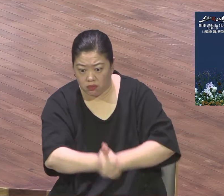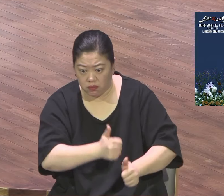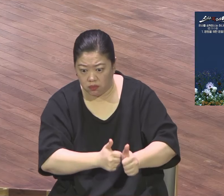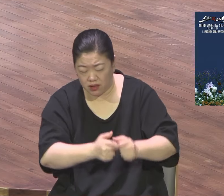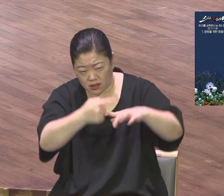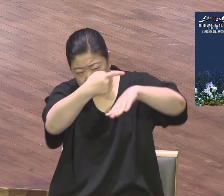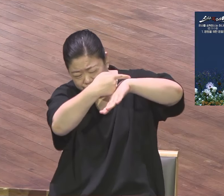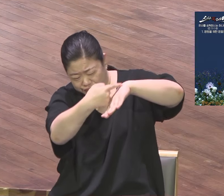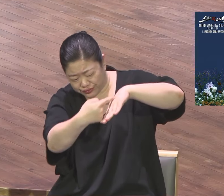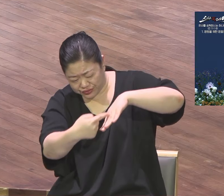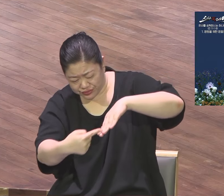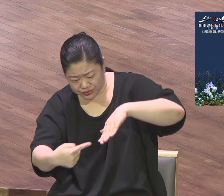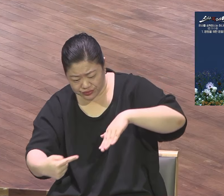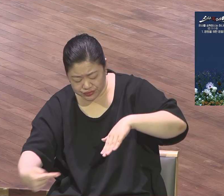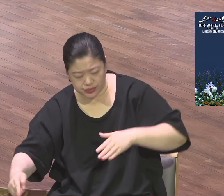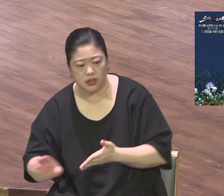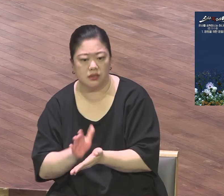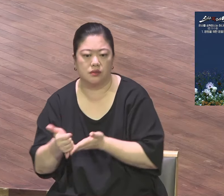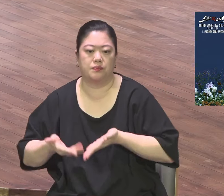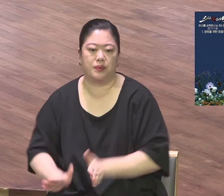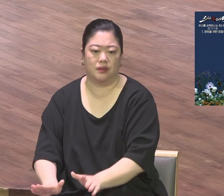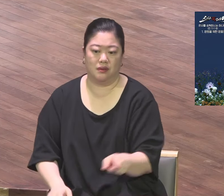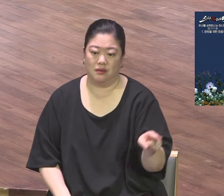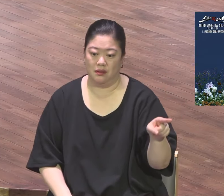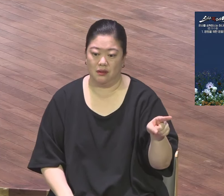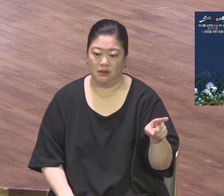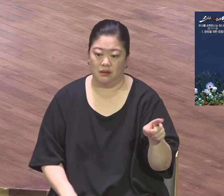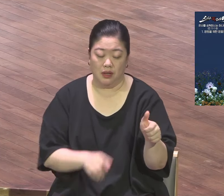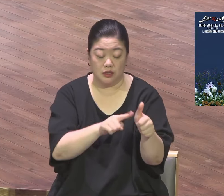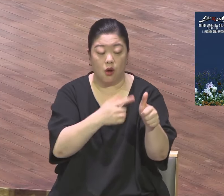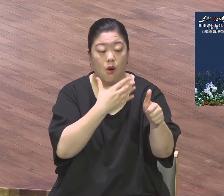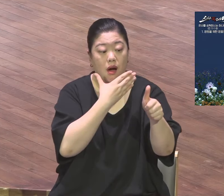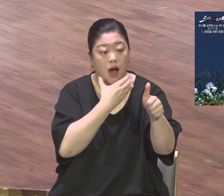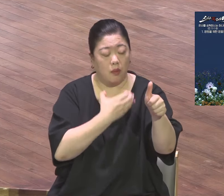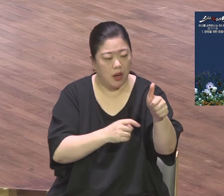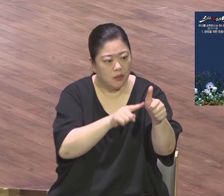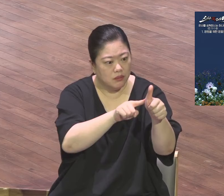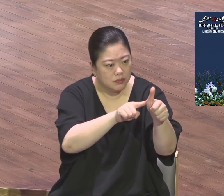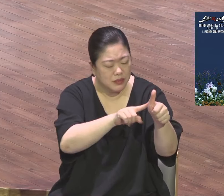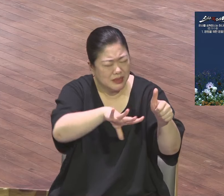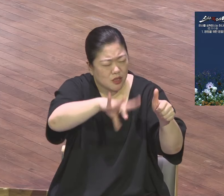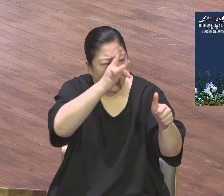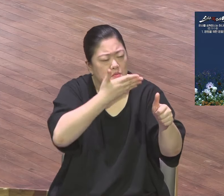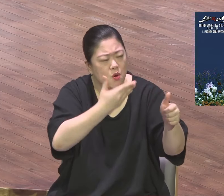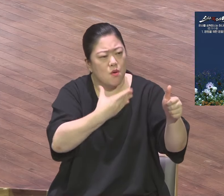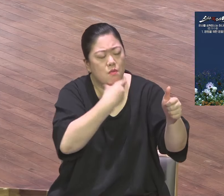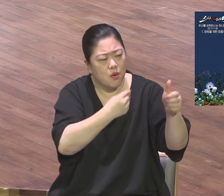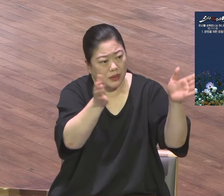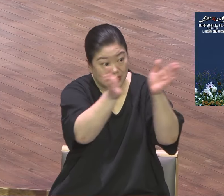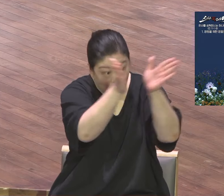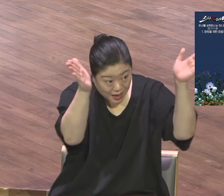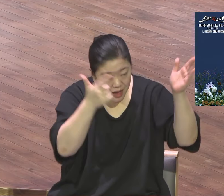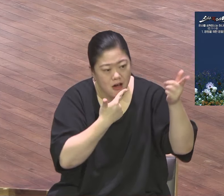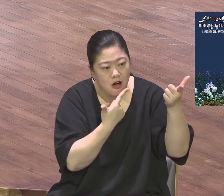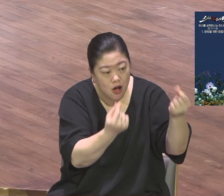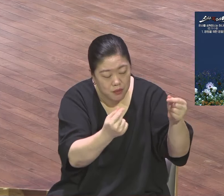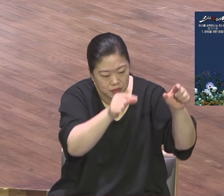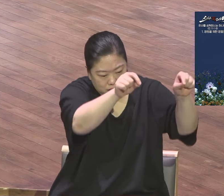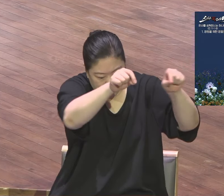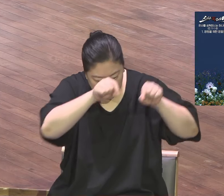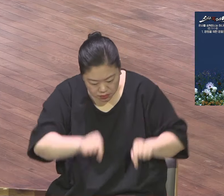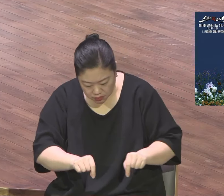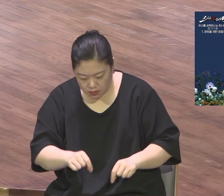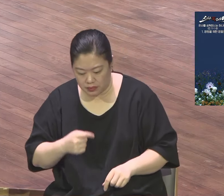이거는 아브라함뿐만 아니라 영적 아브라함의 후손인 우리에게도 그대로 이어지는 언약적 축복이다.